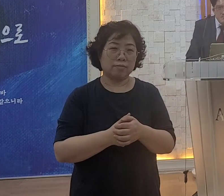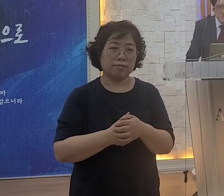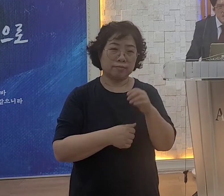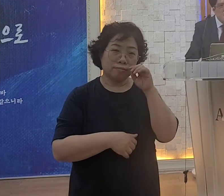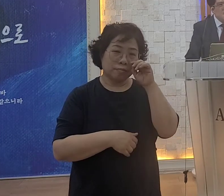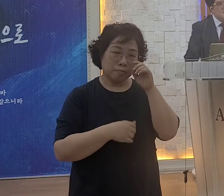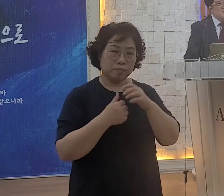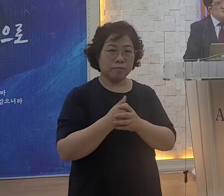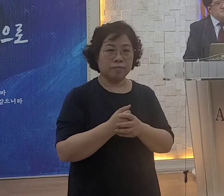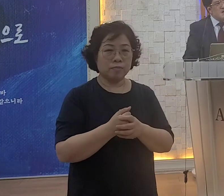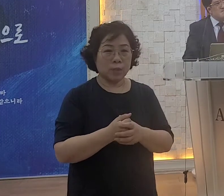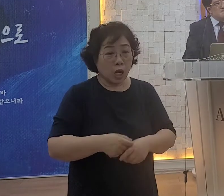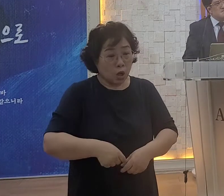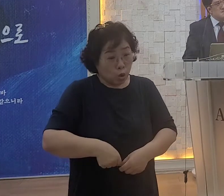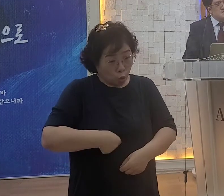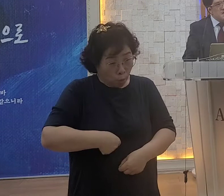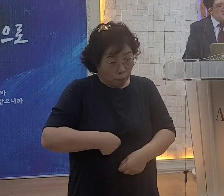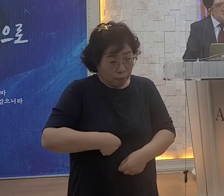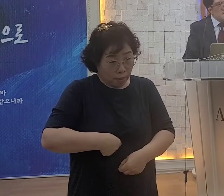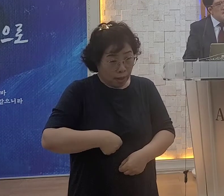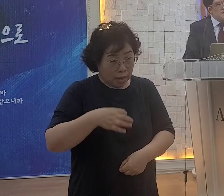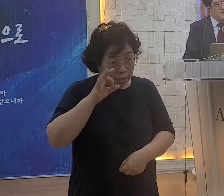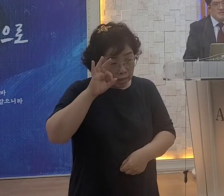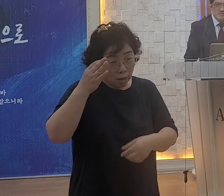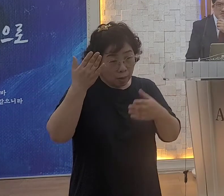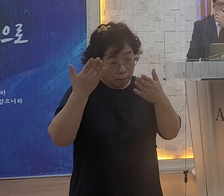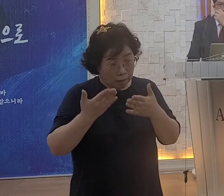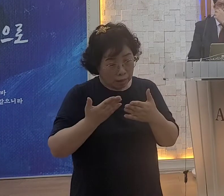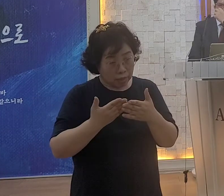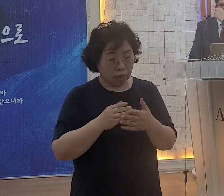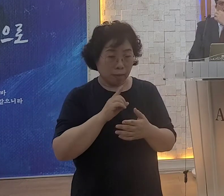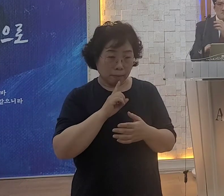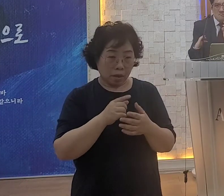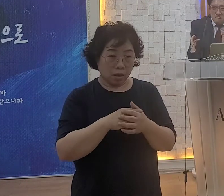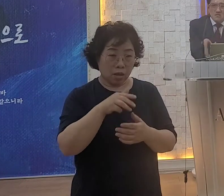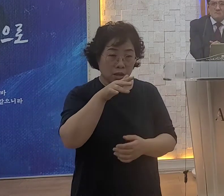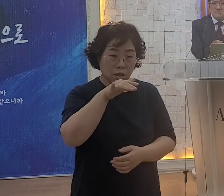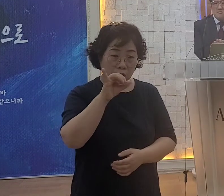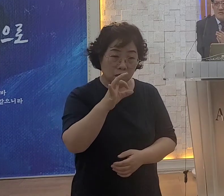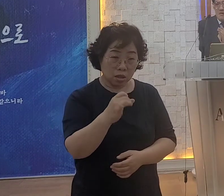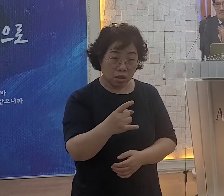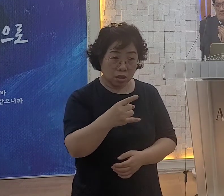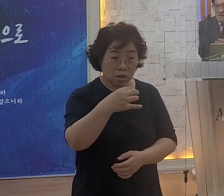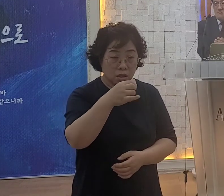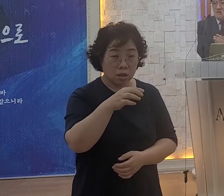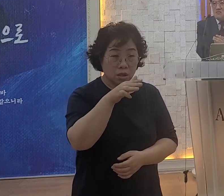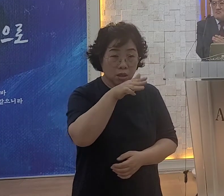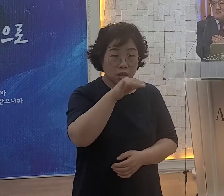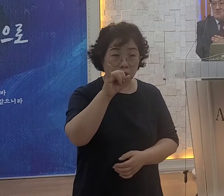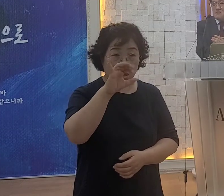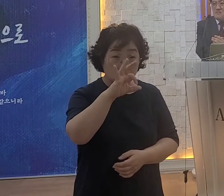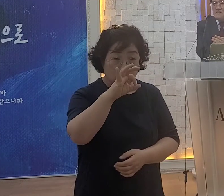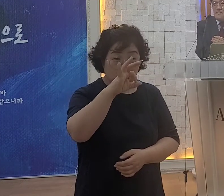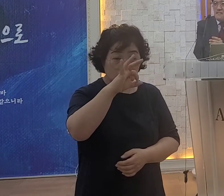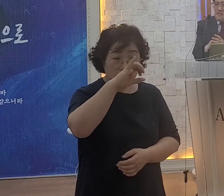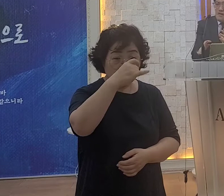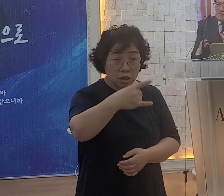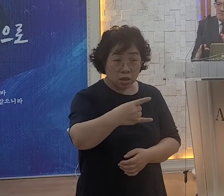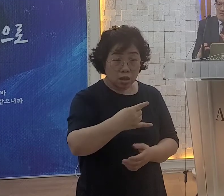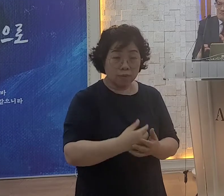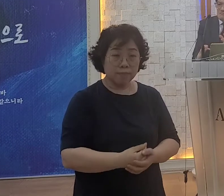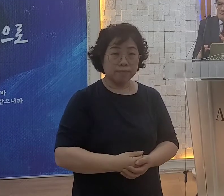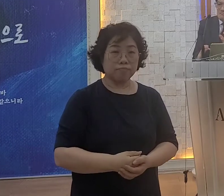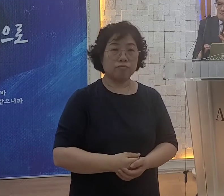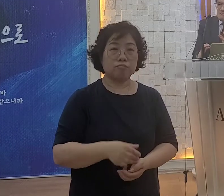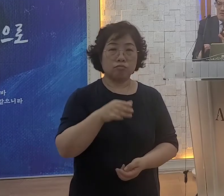이상하지 않습니까? 의롭다고 칭한다. 여기에 조금 똑똑하신 분들은 머리가 좀 빨리 돌아가시는 분들은